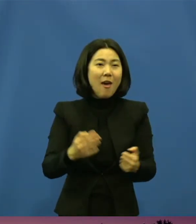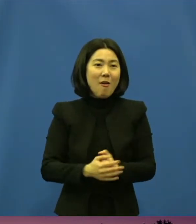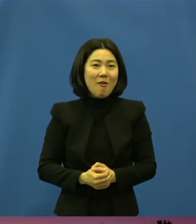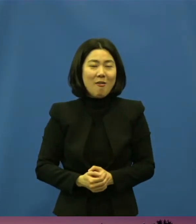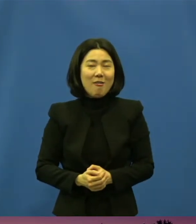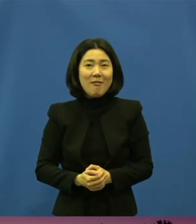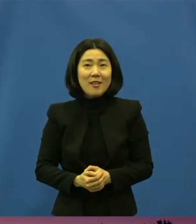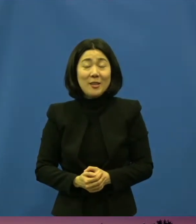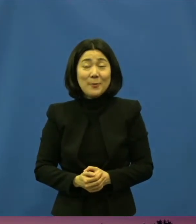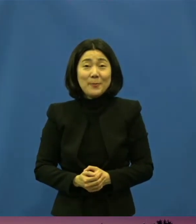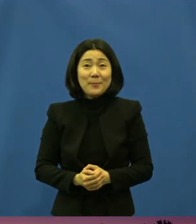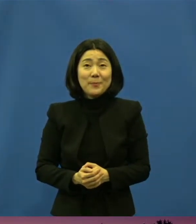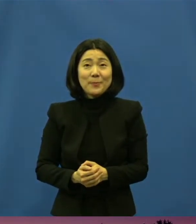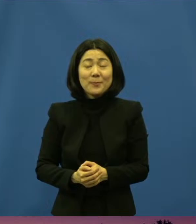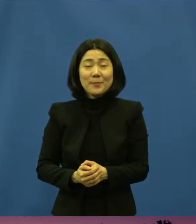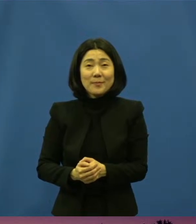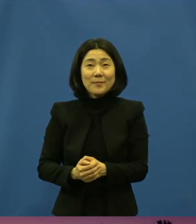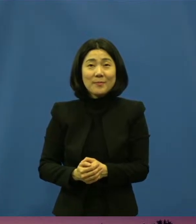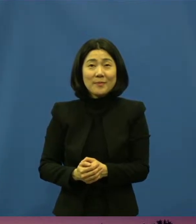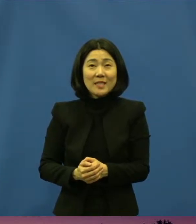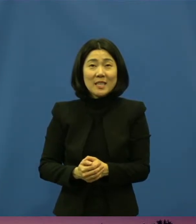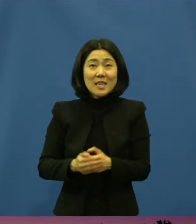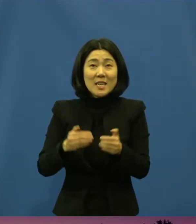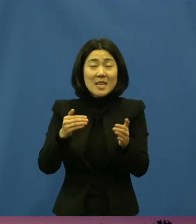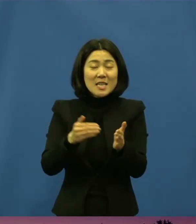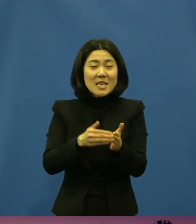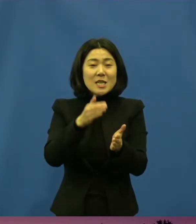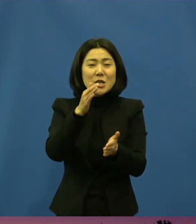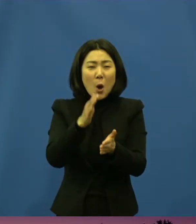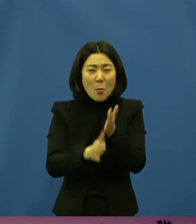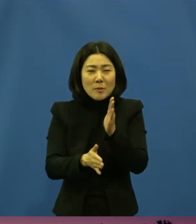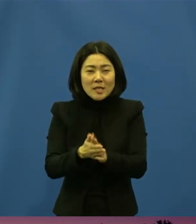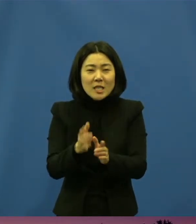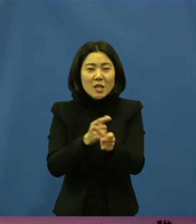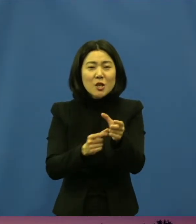끊임없이 비교해요. 끊임없이 더 나아지려고 해요.